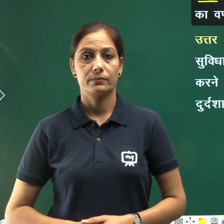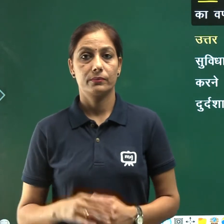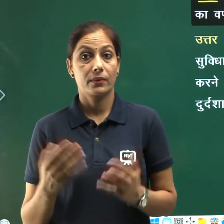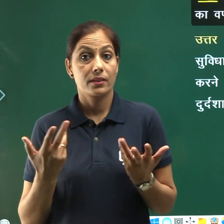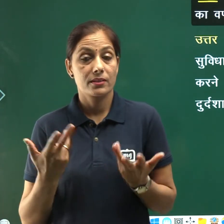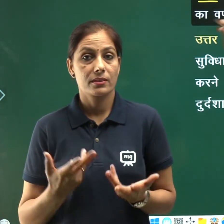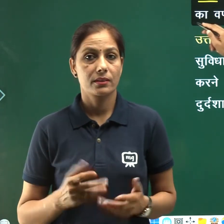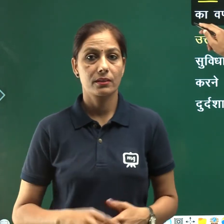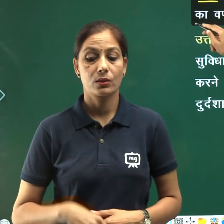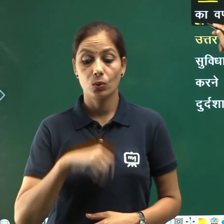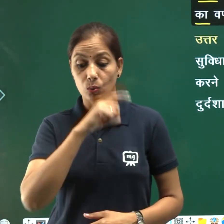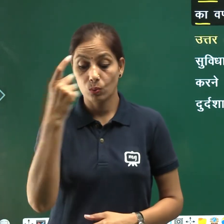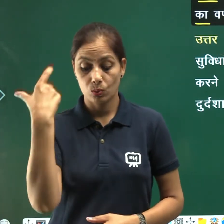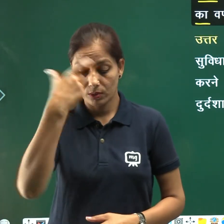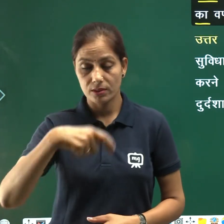किसकी दुर्दशा का